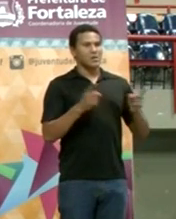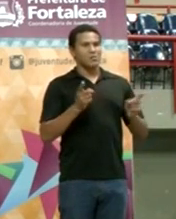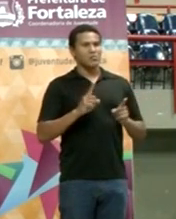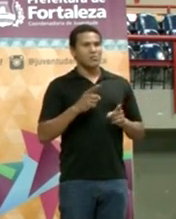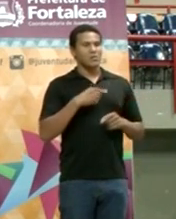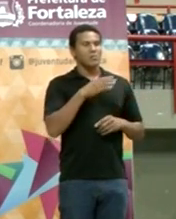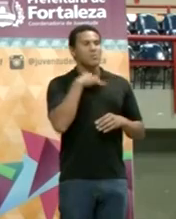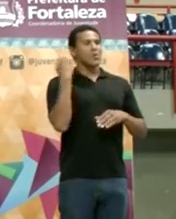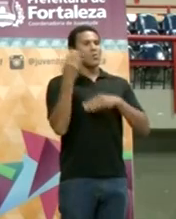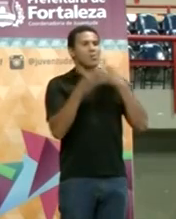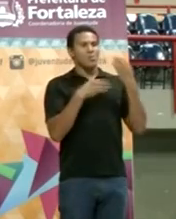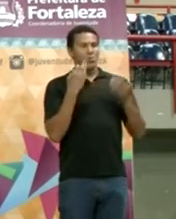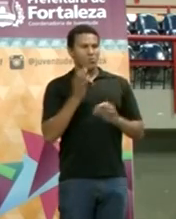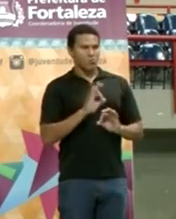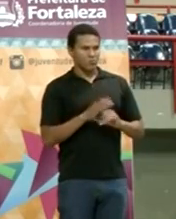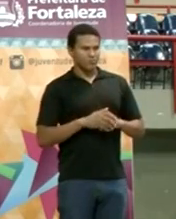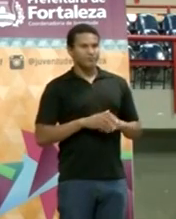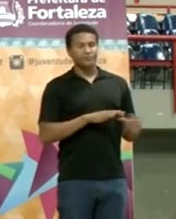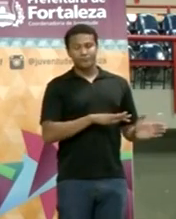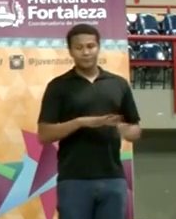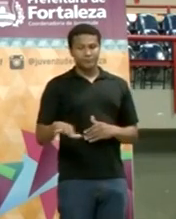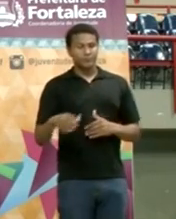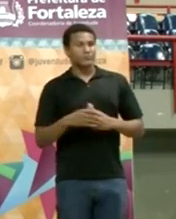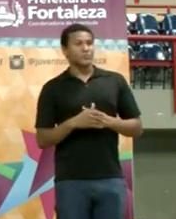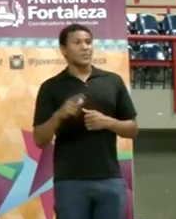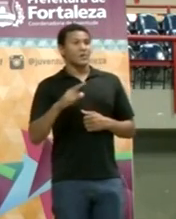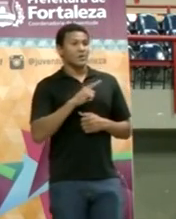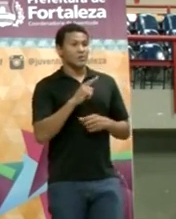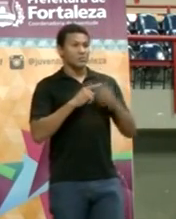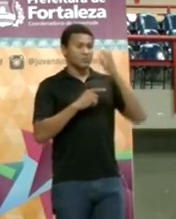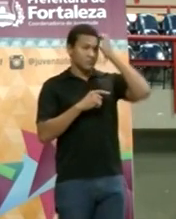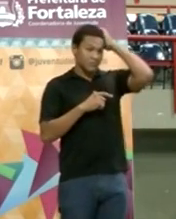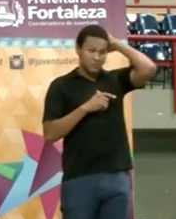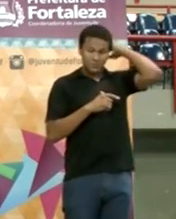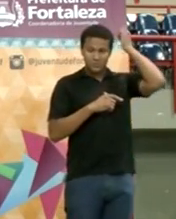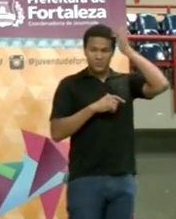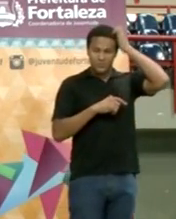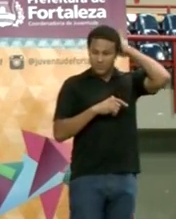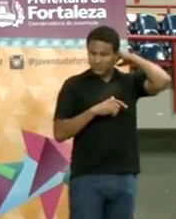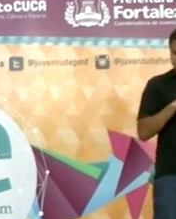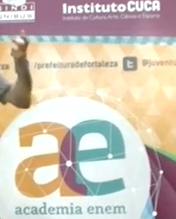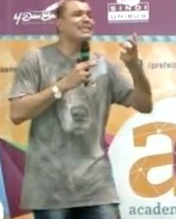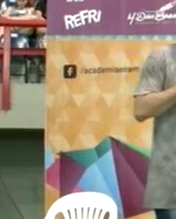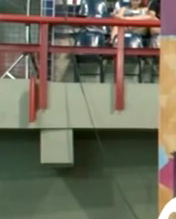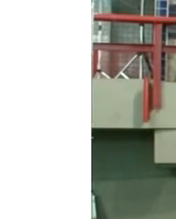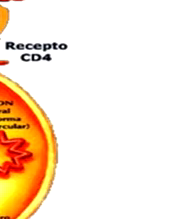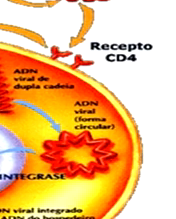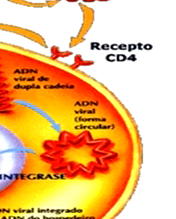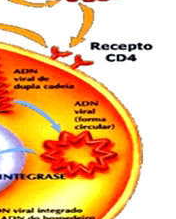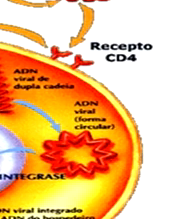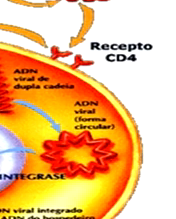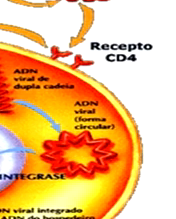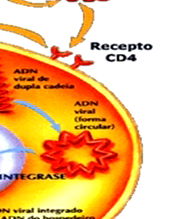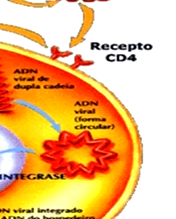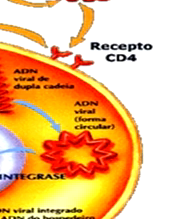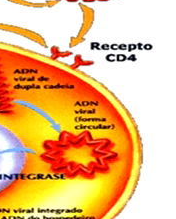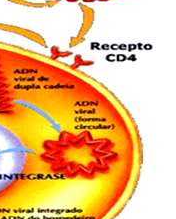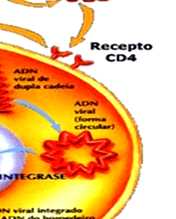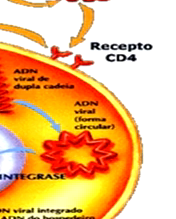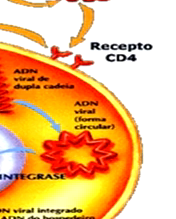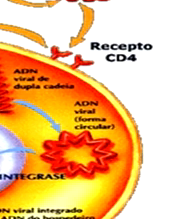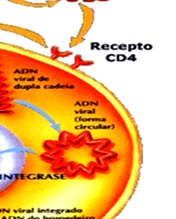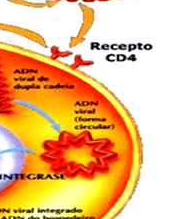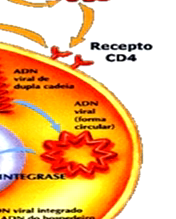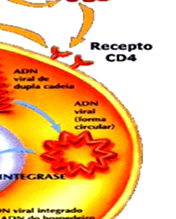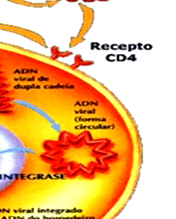Na verdade, alguém está me perguntando aqui como é que um vírus atravessa o citoplasma. Ele não atravessa, ele entra na célula. Nessa